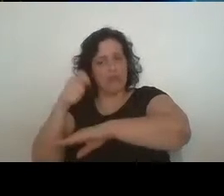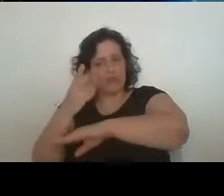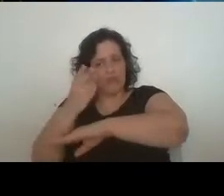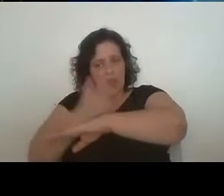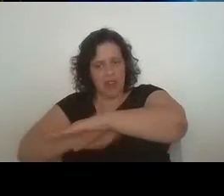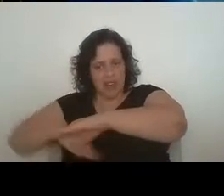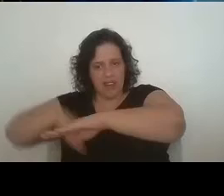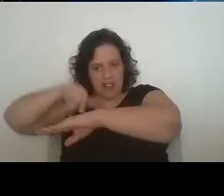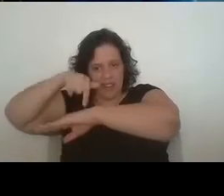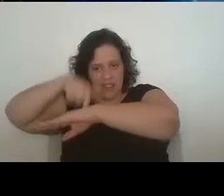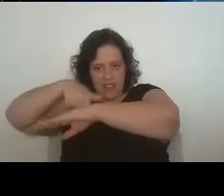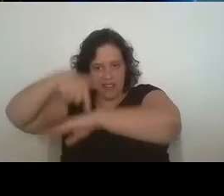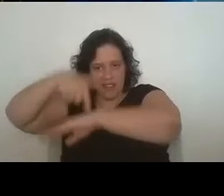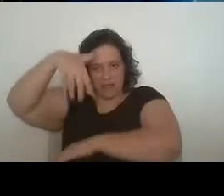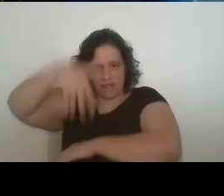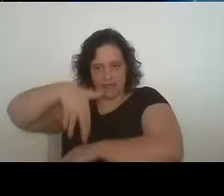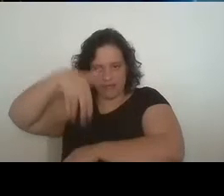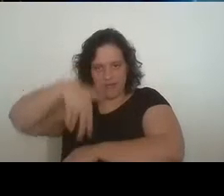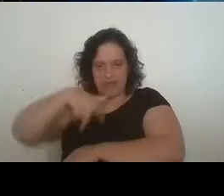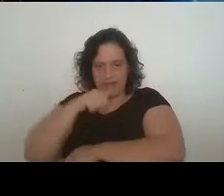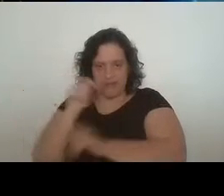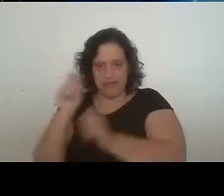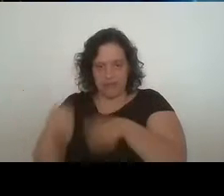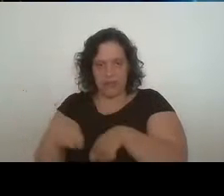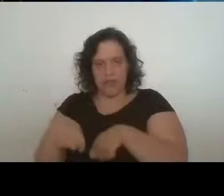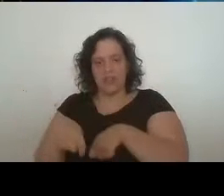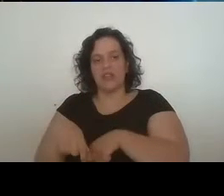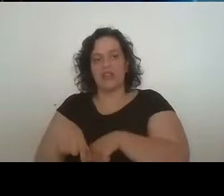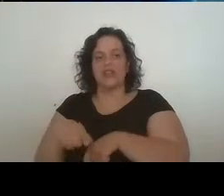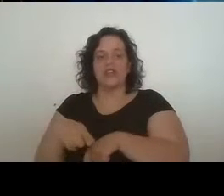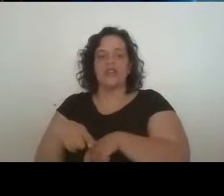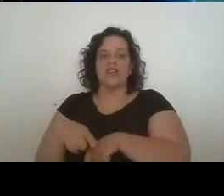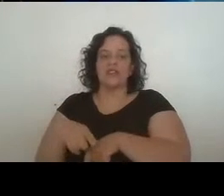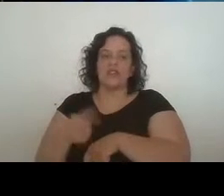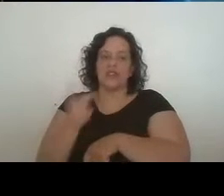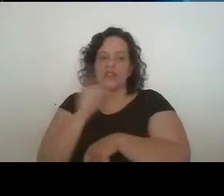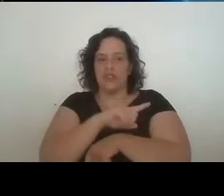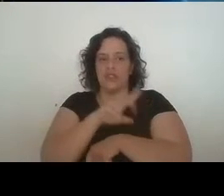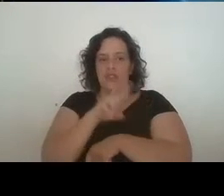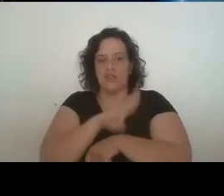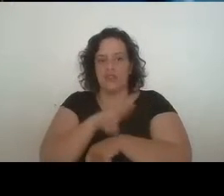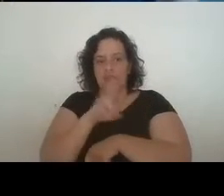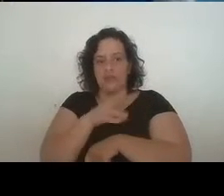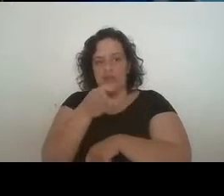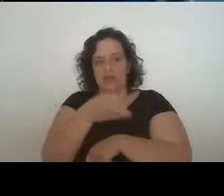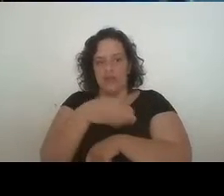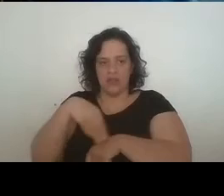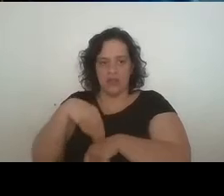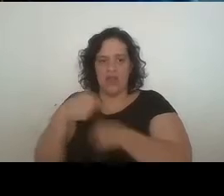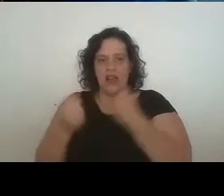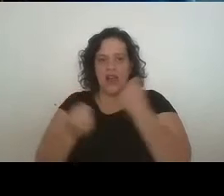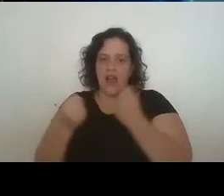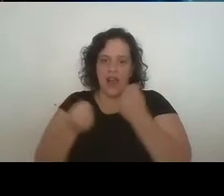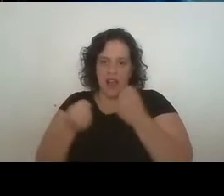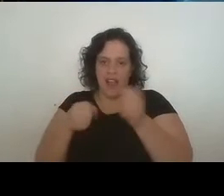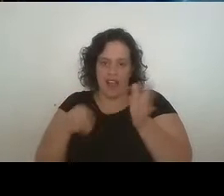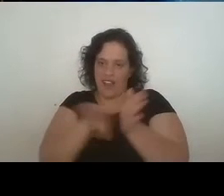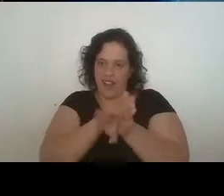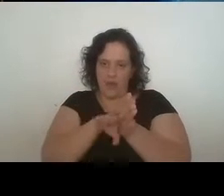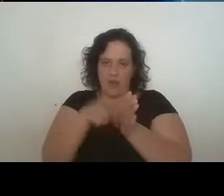tá? E aí tem outros casos como esse que a gente está ocupando uma vaga dentro da